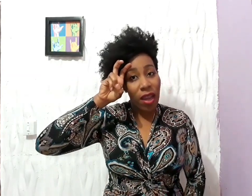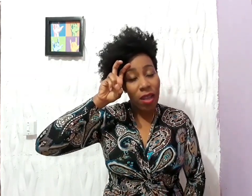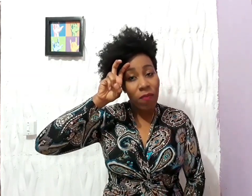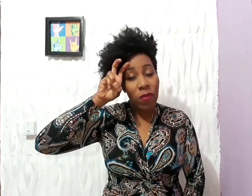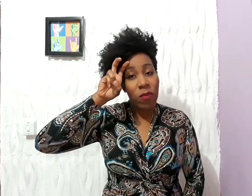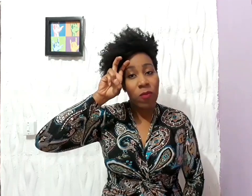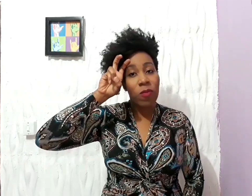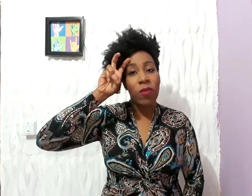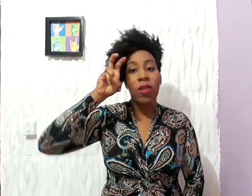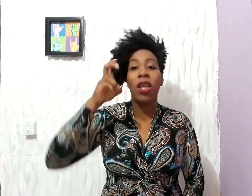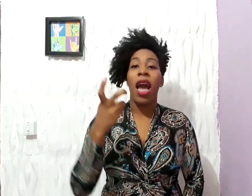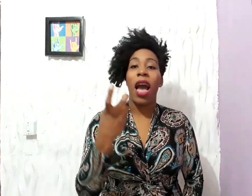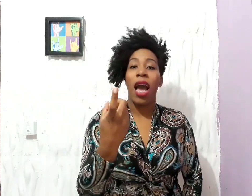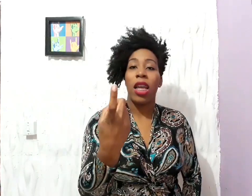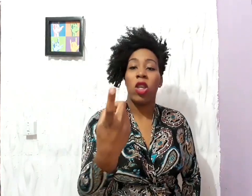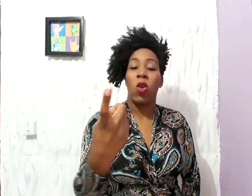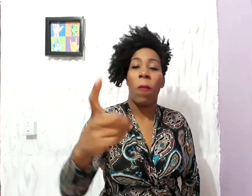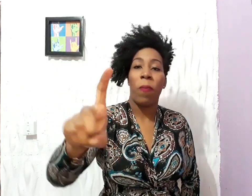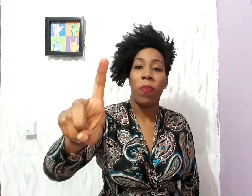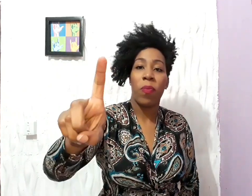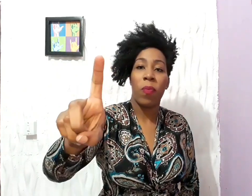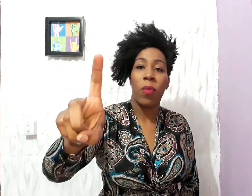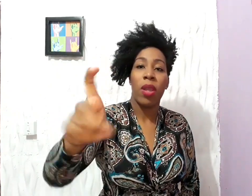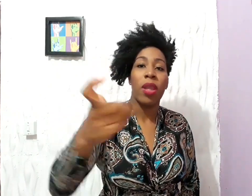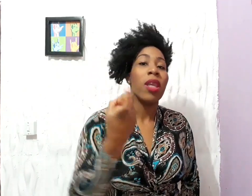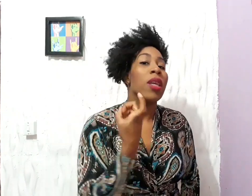Sexta-feira, aqui, ó.